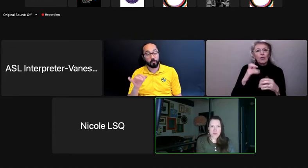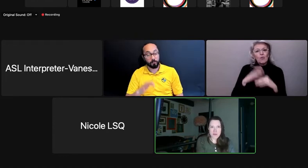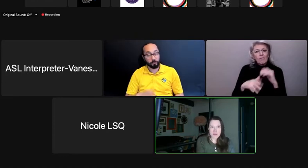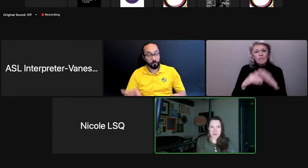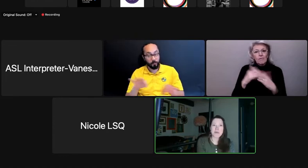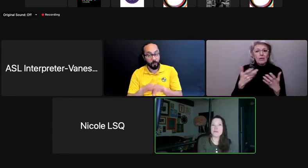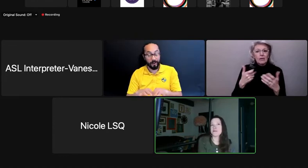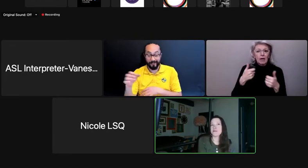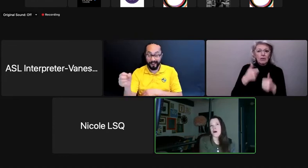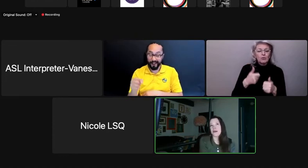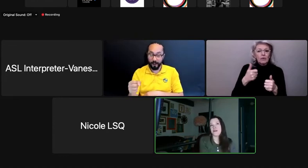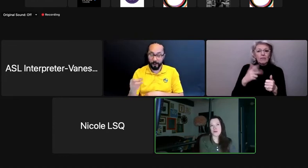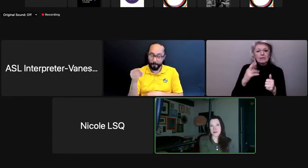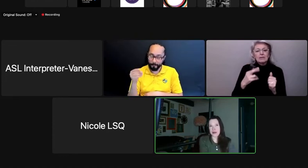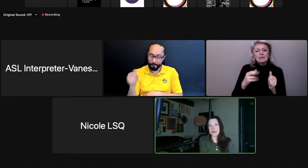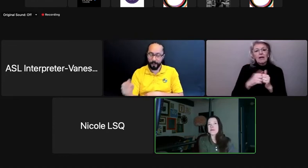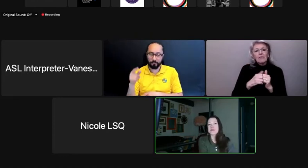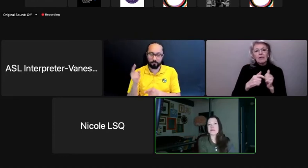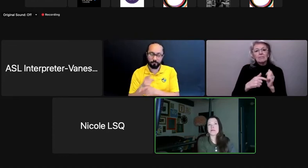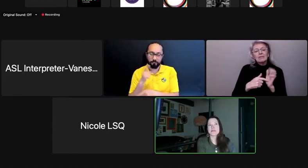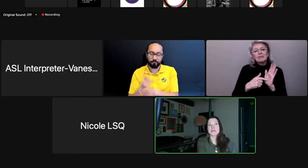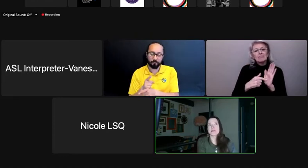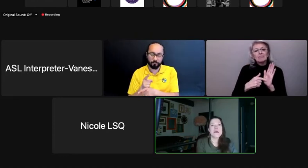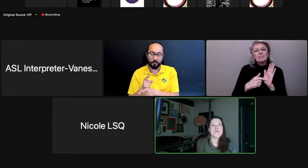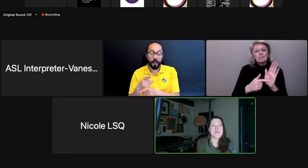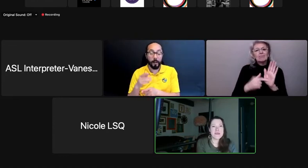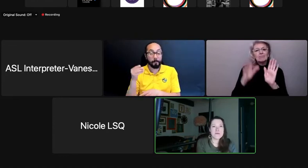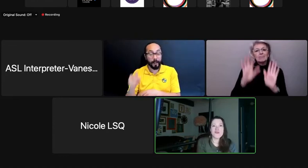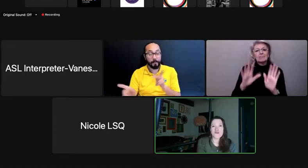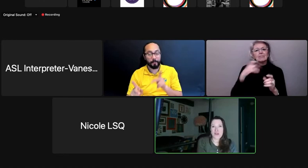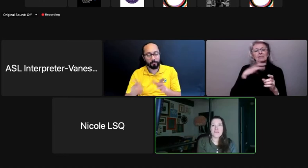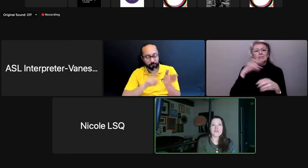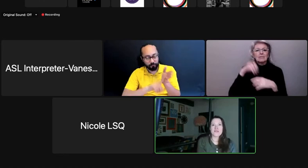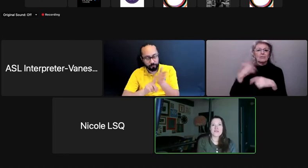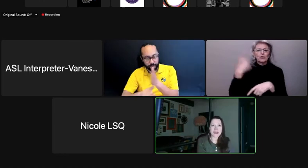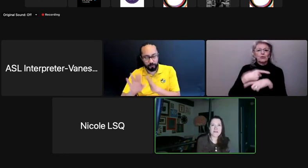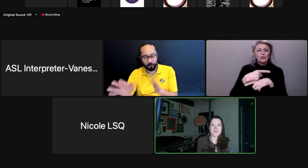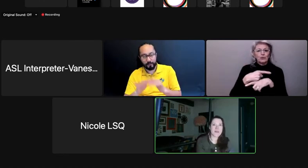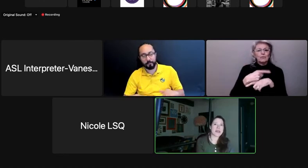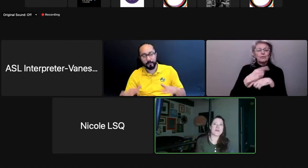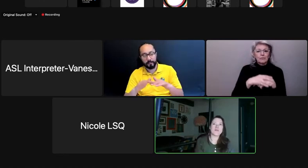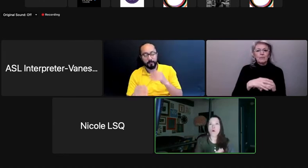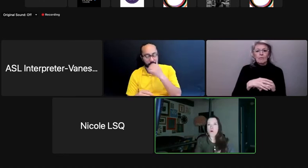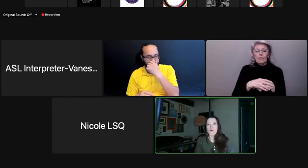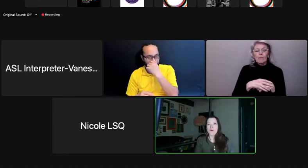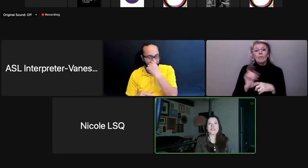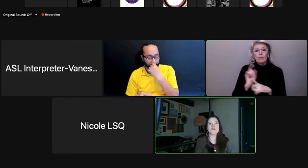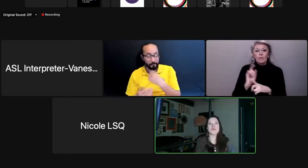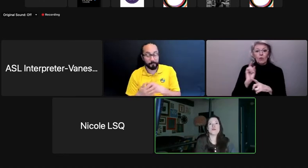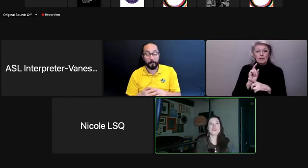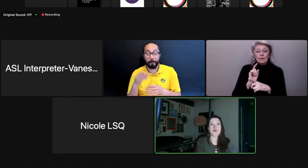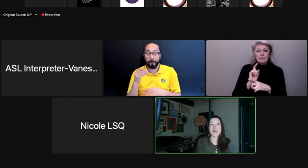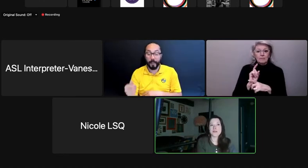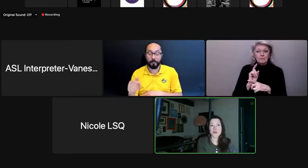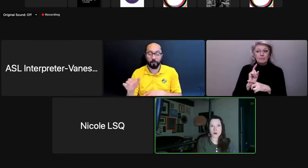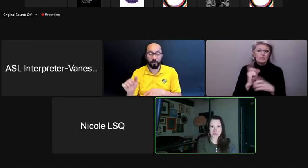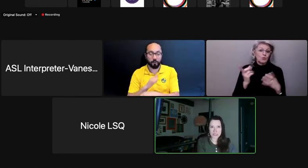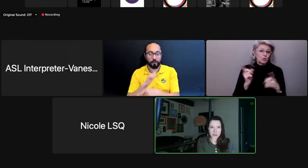avec une représentation qui a lieu en plein jour il y a aussi lieu